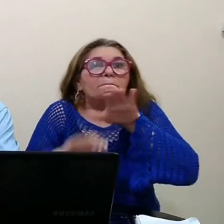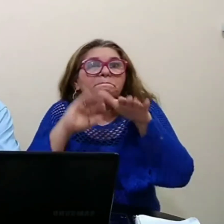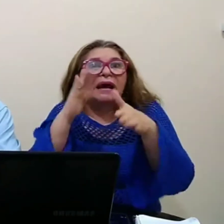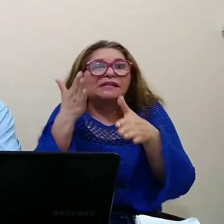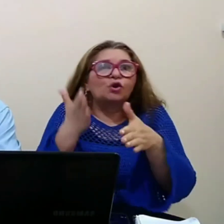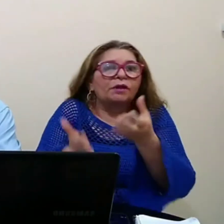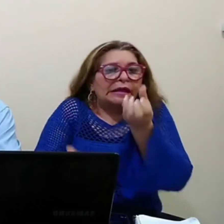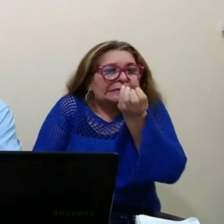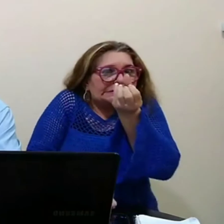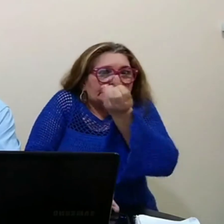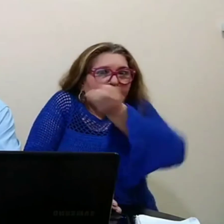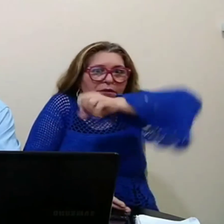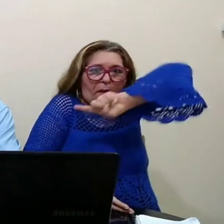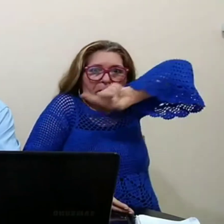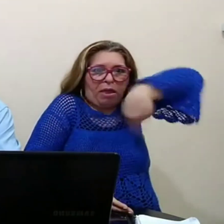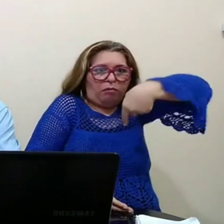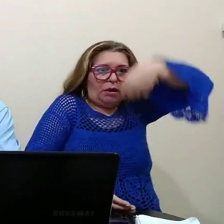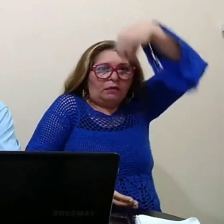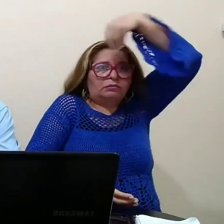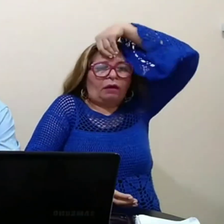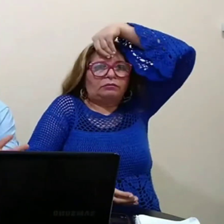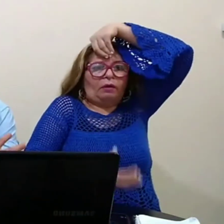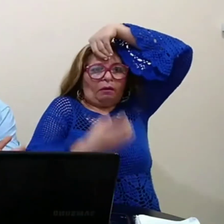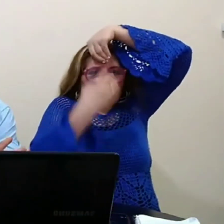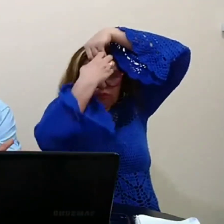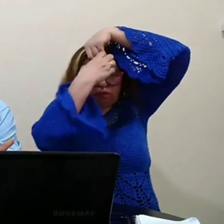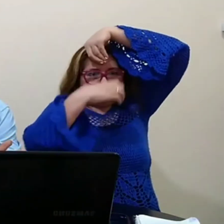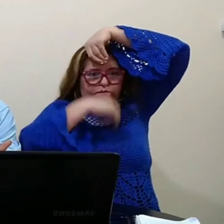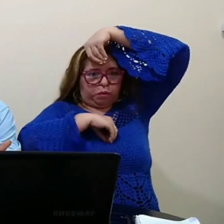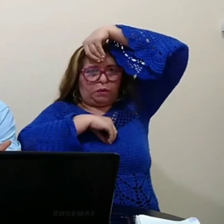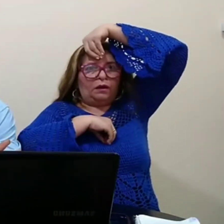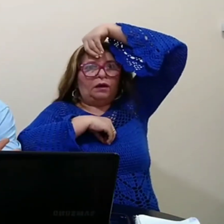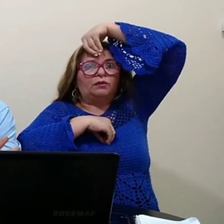você pode imaginar o tanto de demônios dentro daquele homem, né?